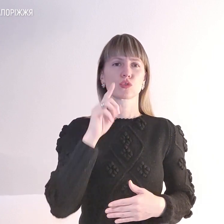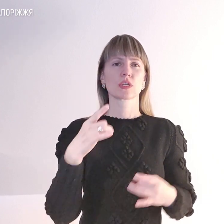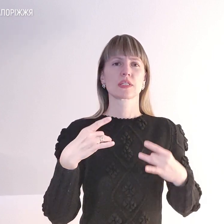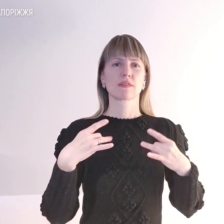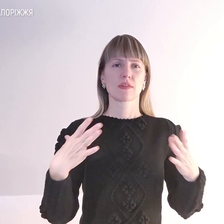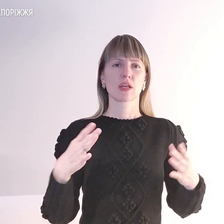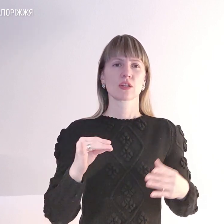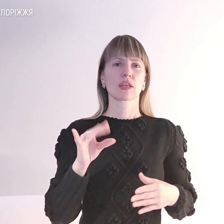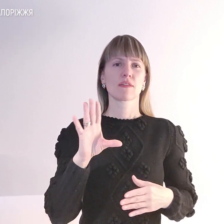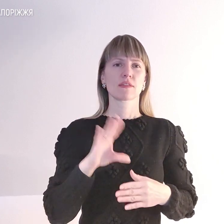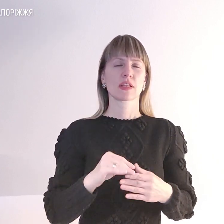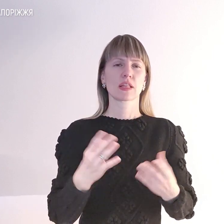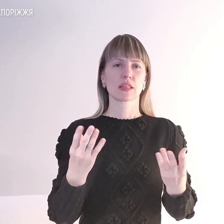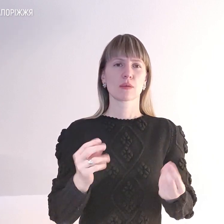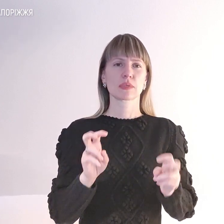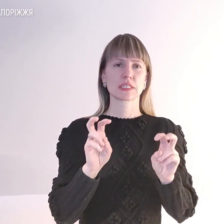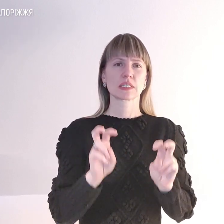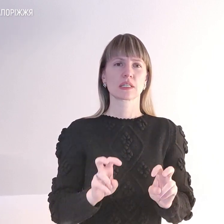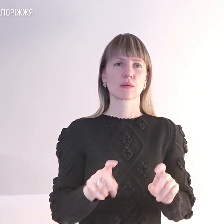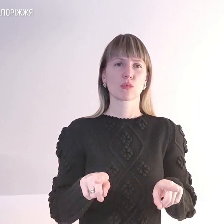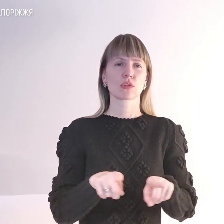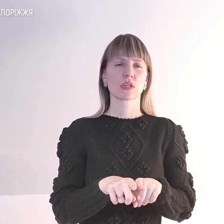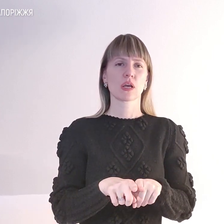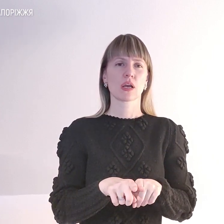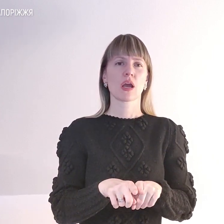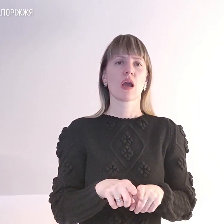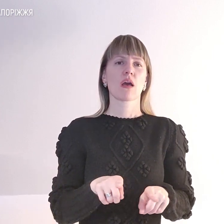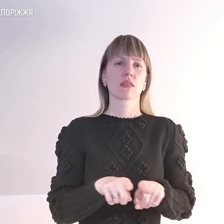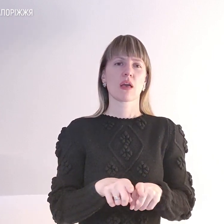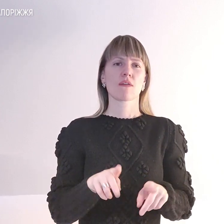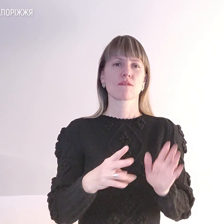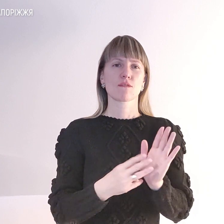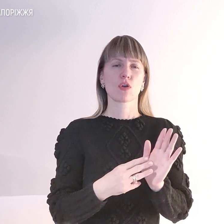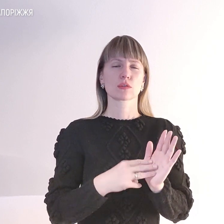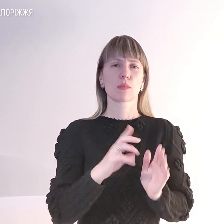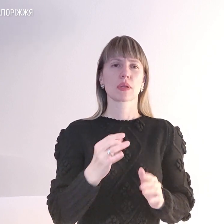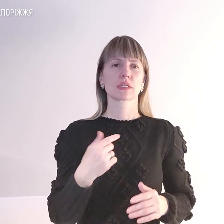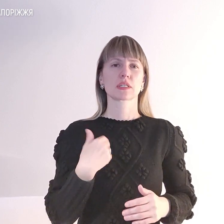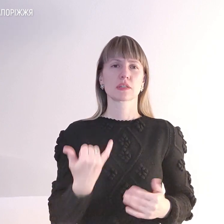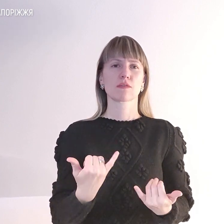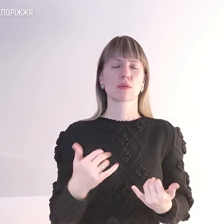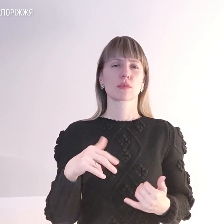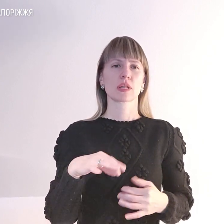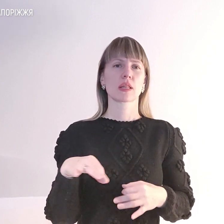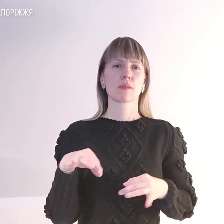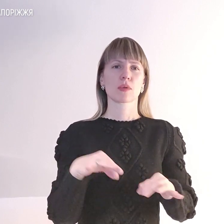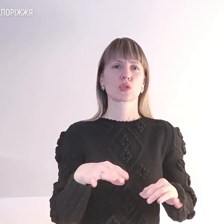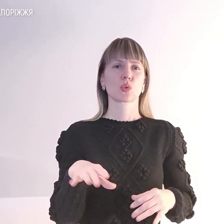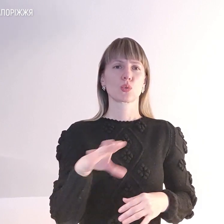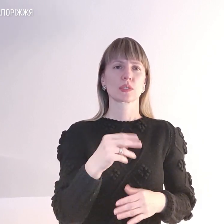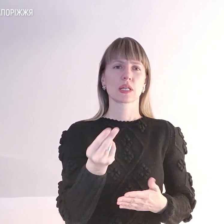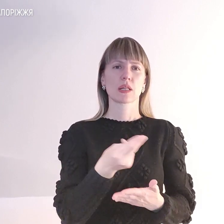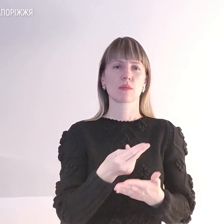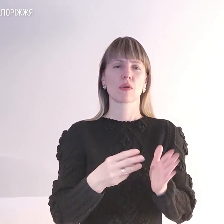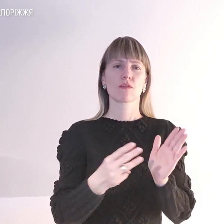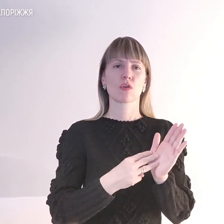так цілими днями сидимо ось так. А так 8 березня. Я сьогодні вийшла, на машині в усіх намалювала 8 березня